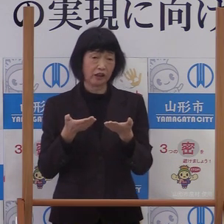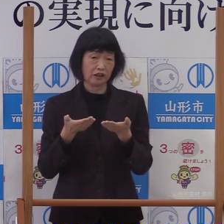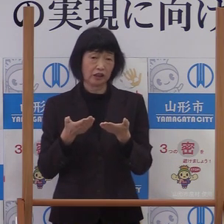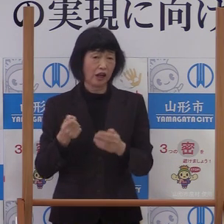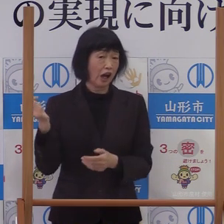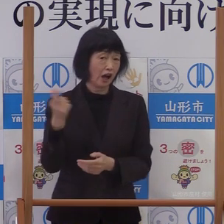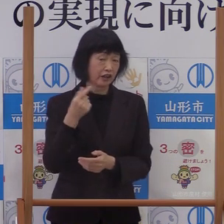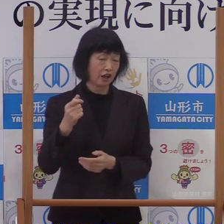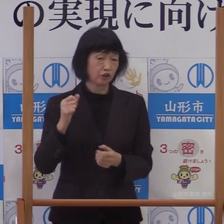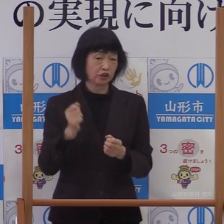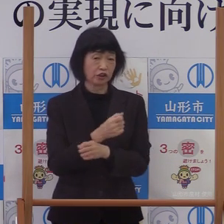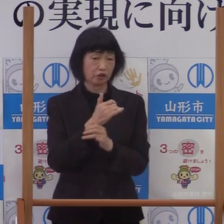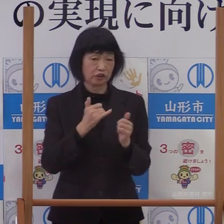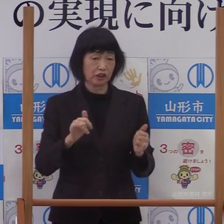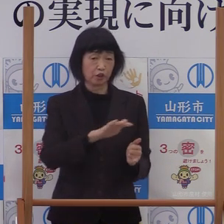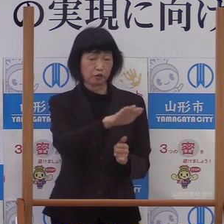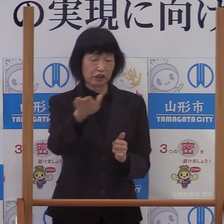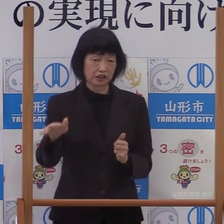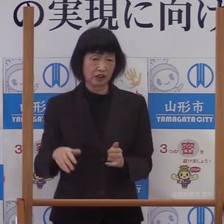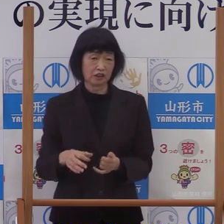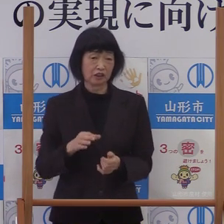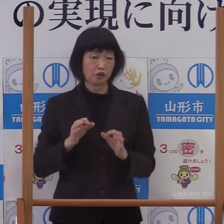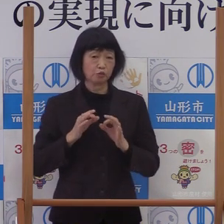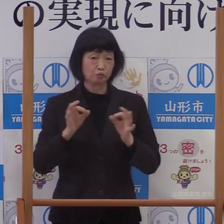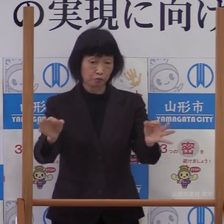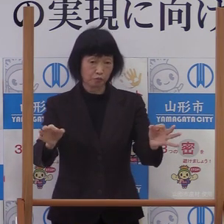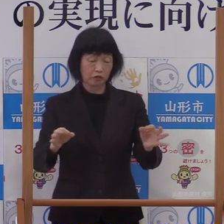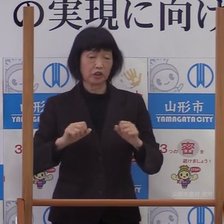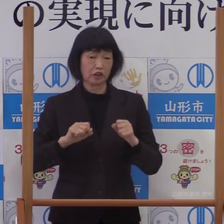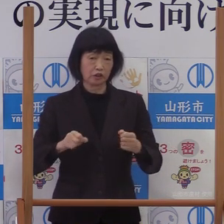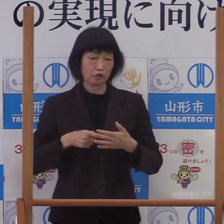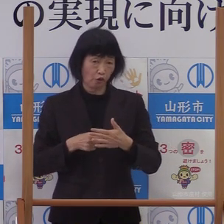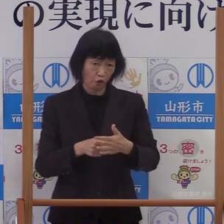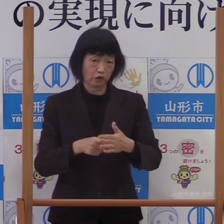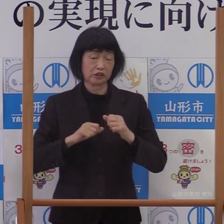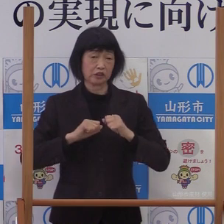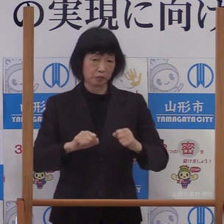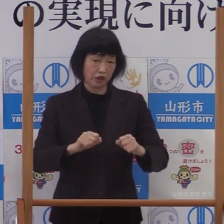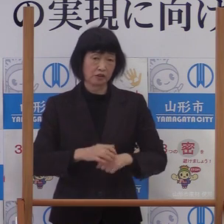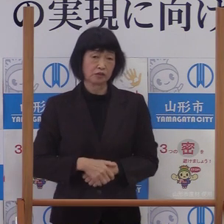者の皆様に給付金をお届けできるよう取り組んでまいります。